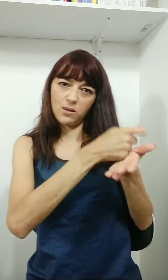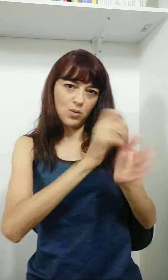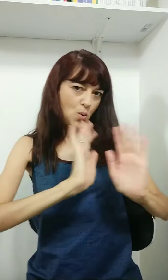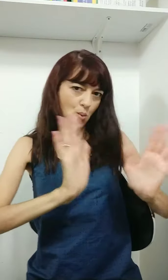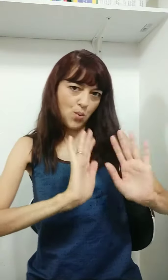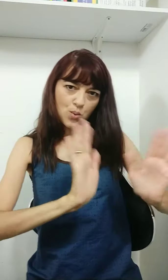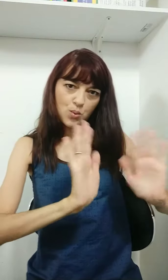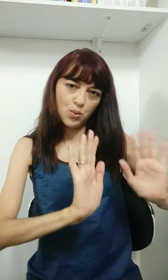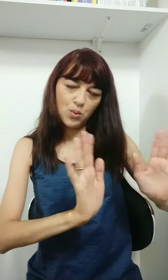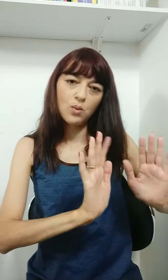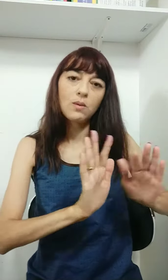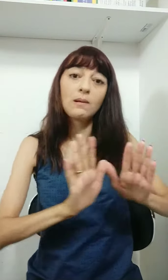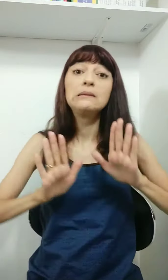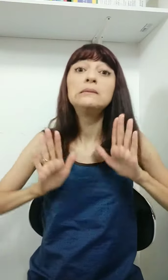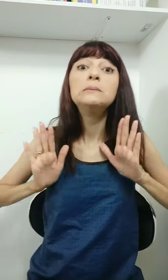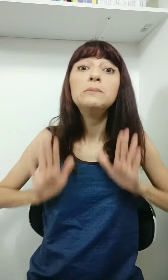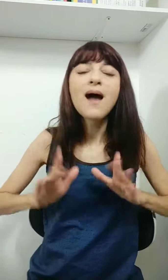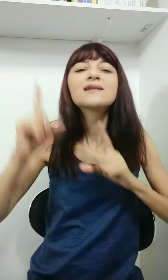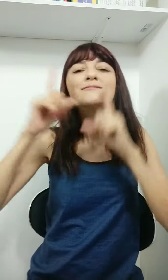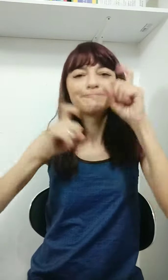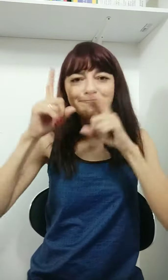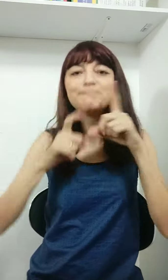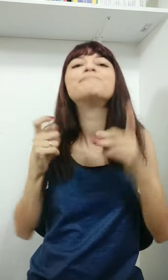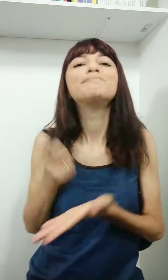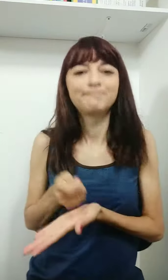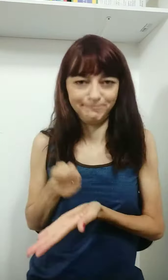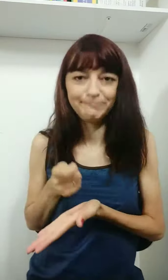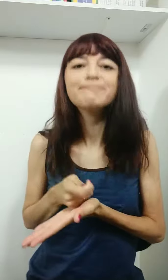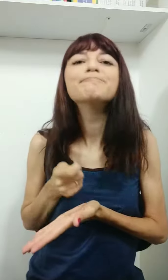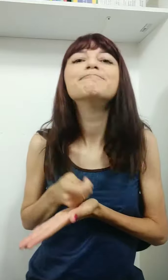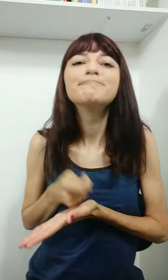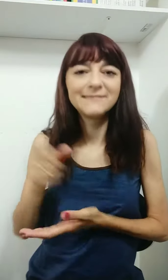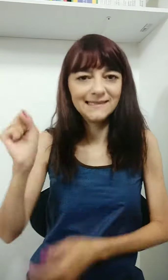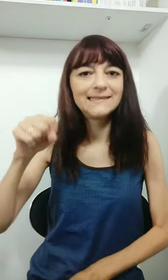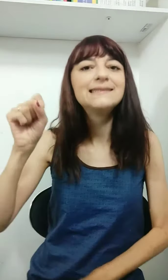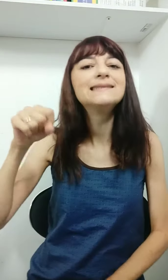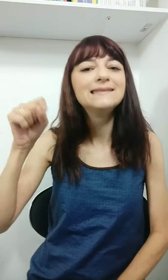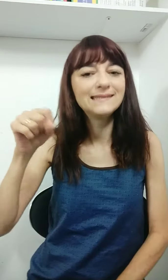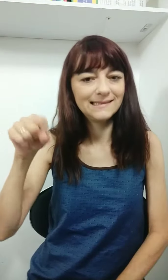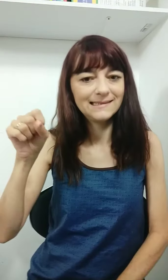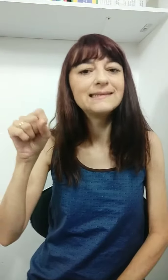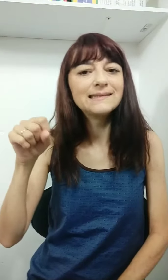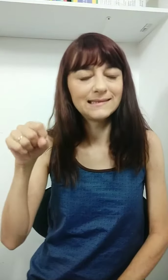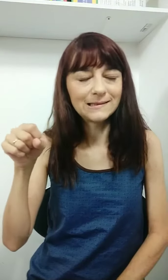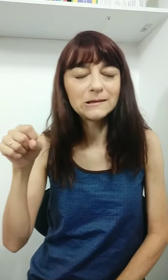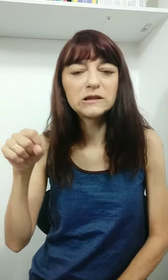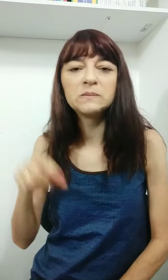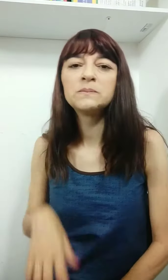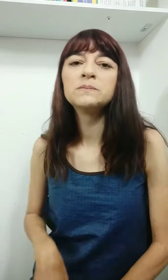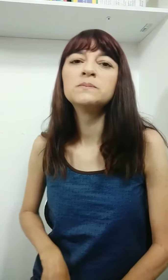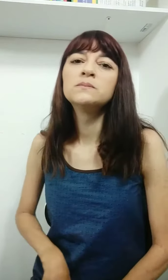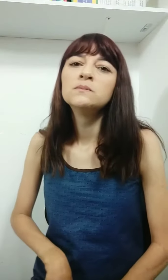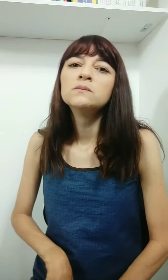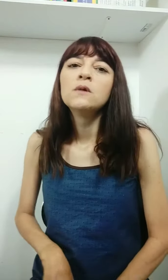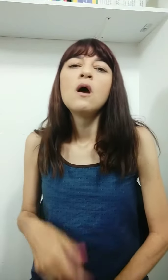é obrigatório, né, numa frase negativa, mas a expressão facial é, né? Ela é obrigatória.